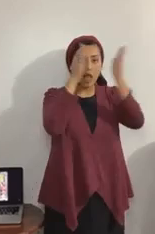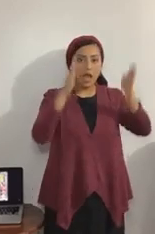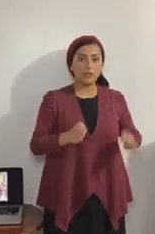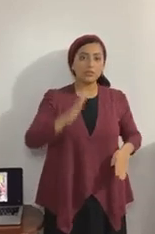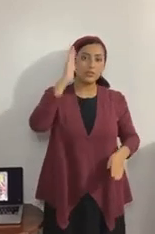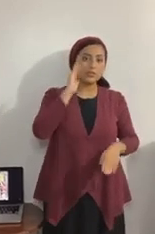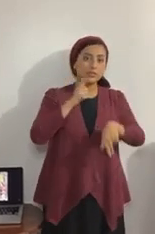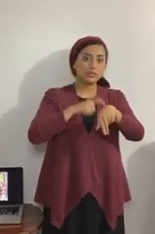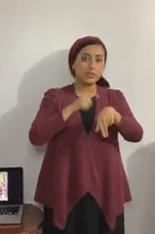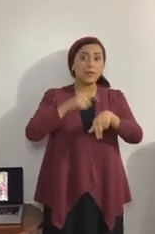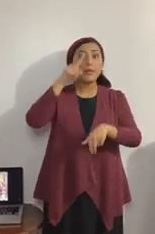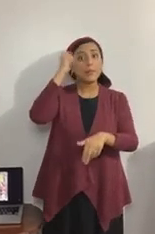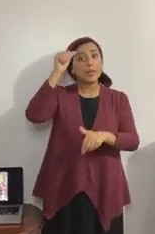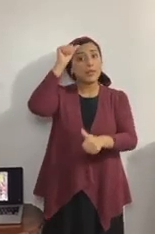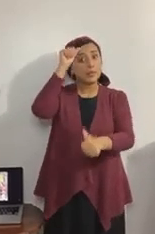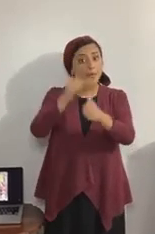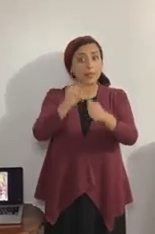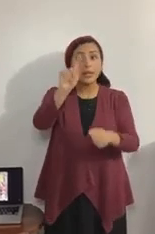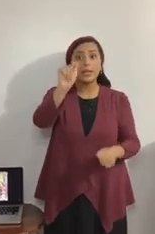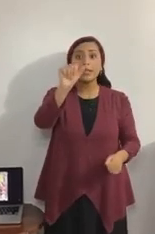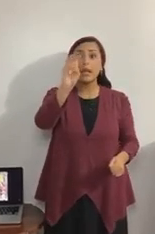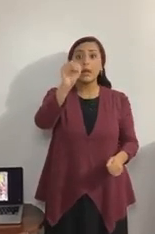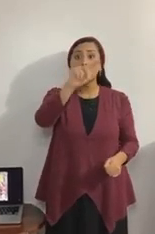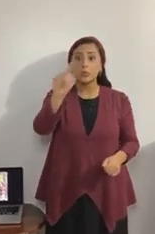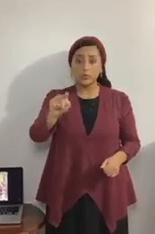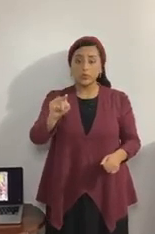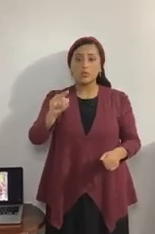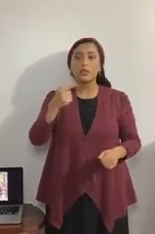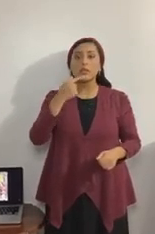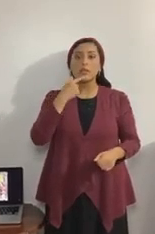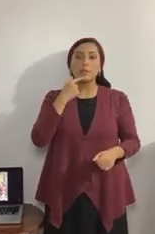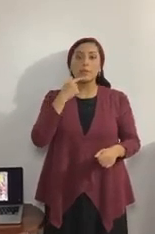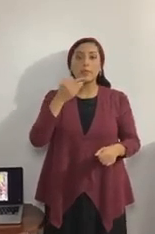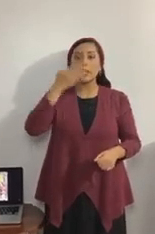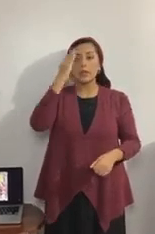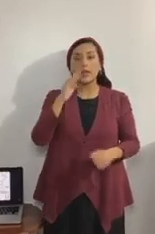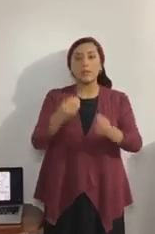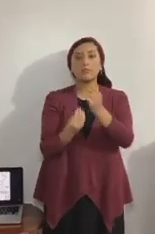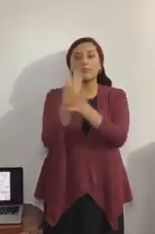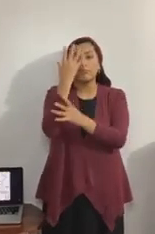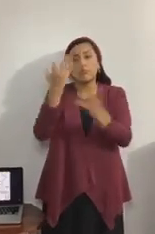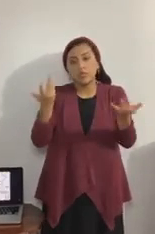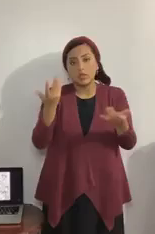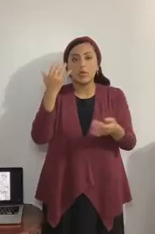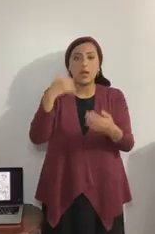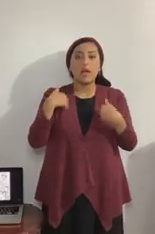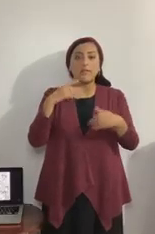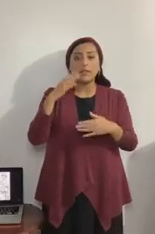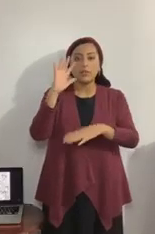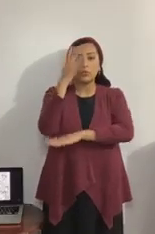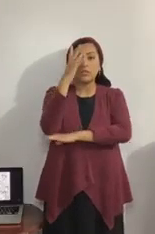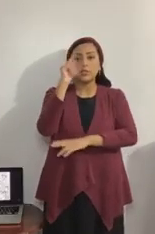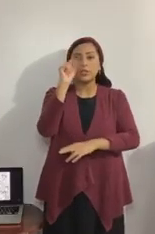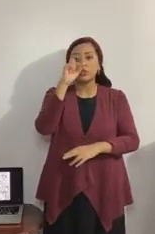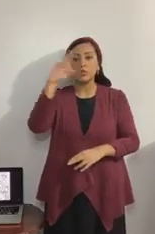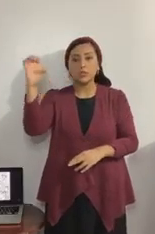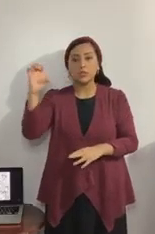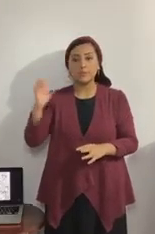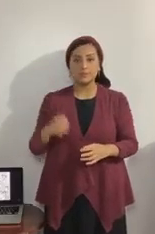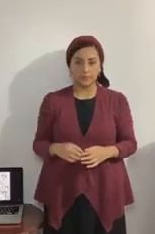porque recuerda que Tamuz, según la leyenda, es dios de la vegetación, y por eso salió el arbolito de Navidad. Y lo adornaban